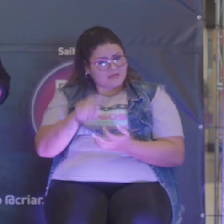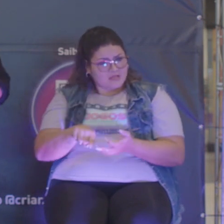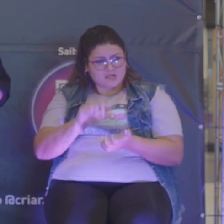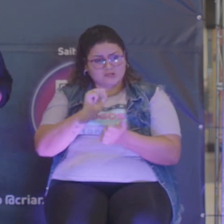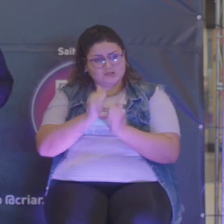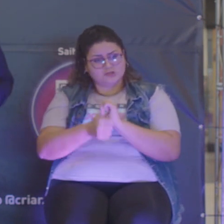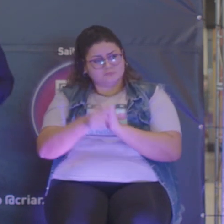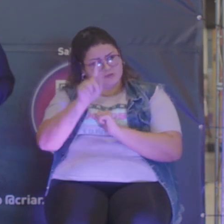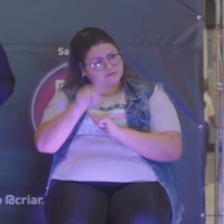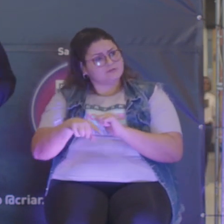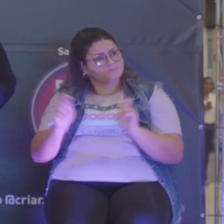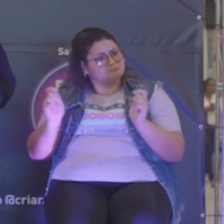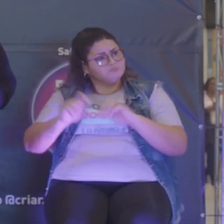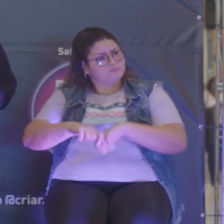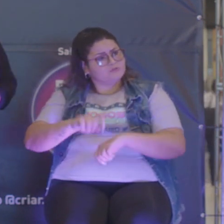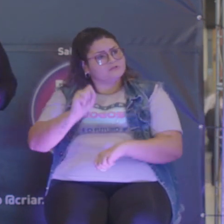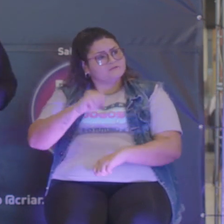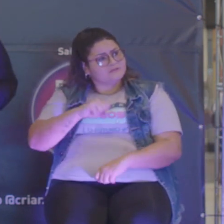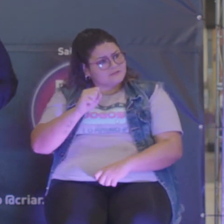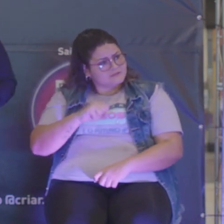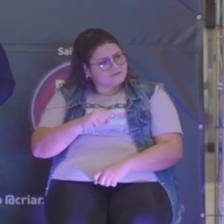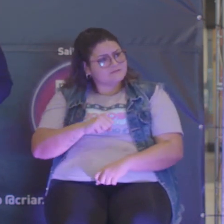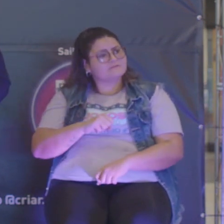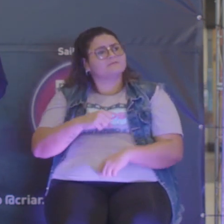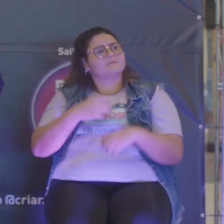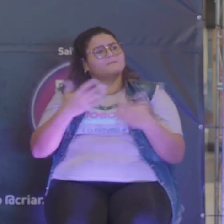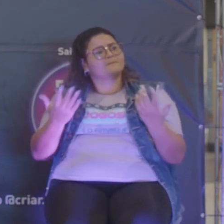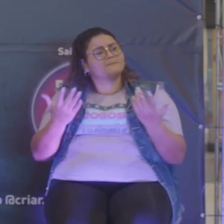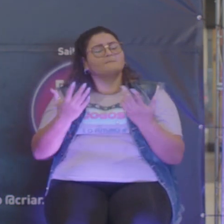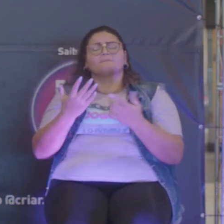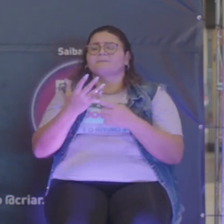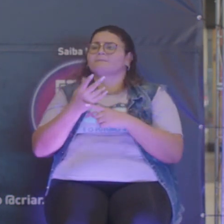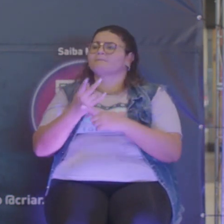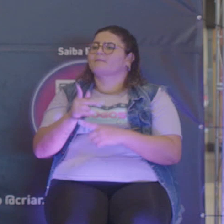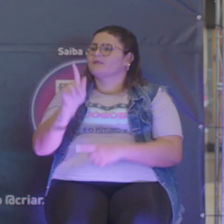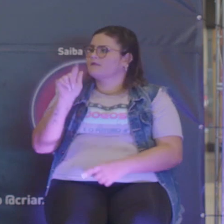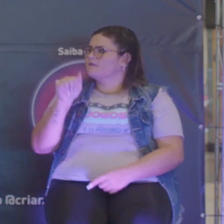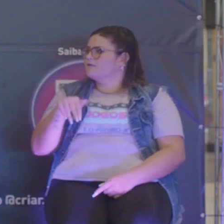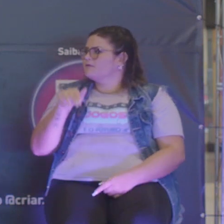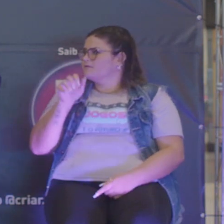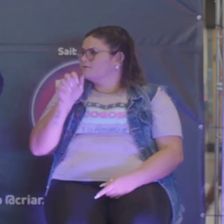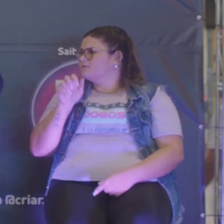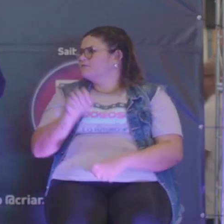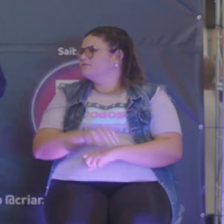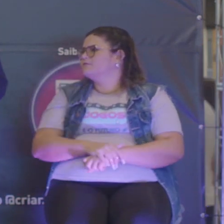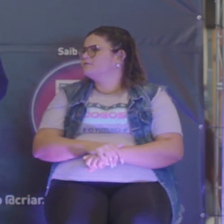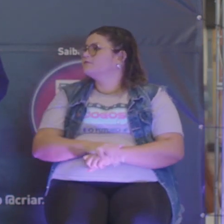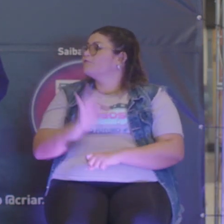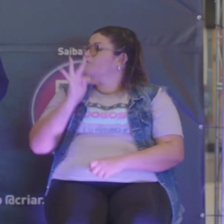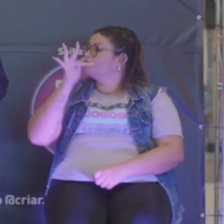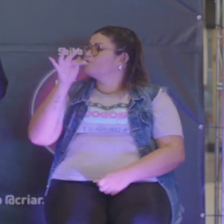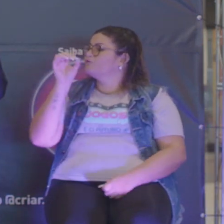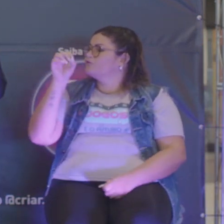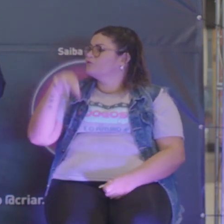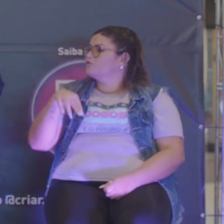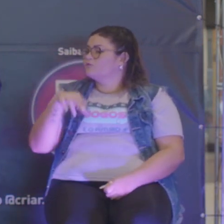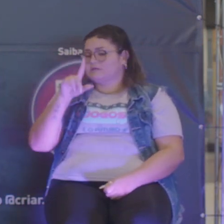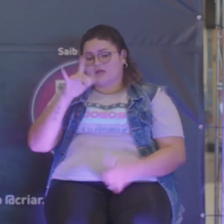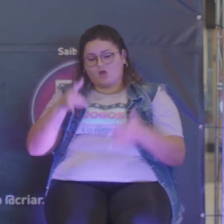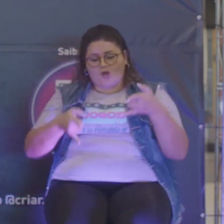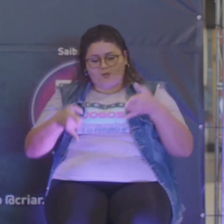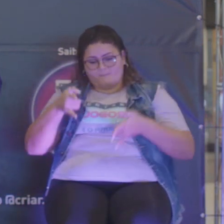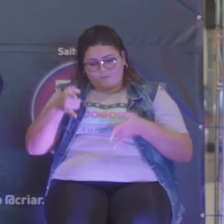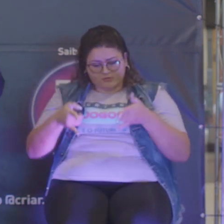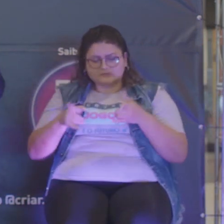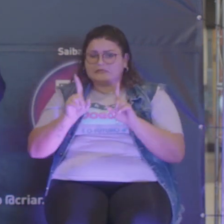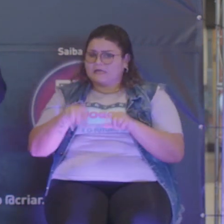é possível. E, assim, indo um pouco além dos games, né? Eu fui visitar ali a galera do Futuro On, eles têm parte de robótica também,